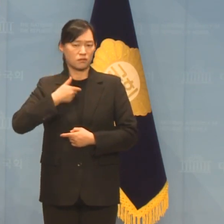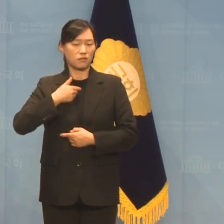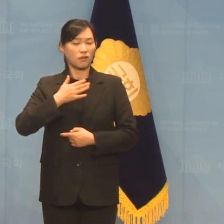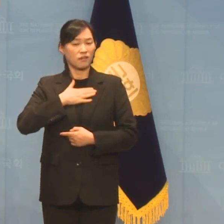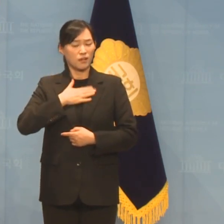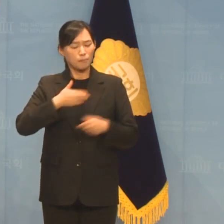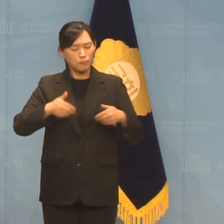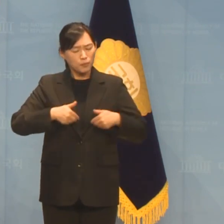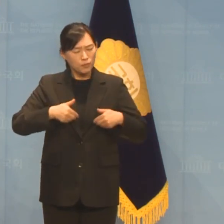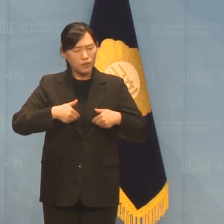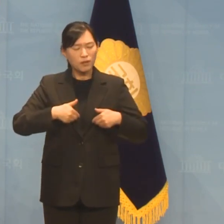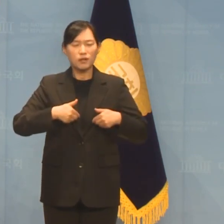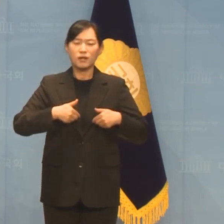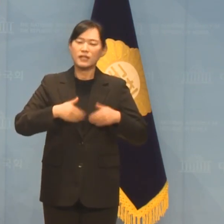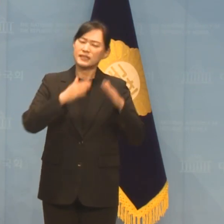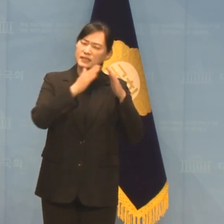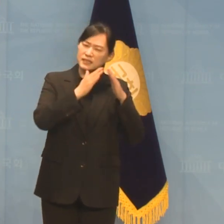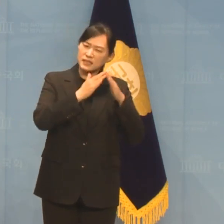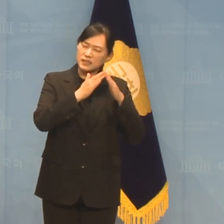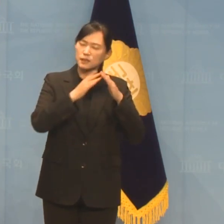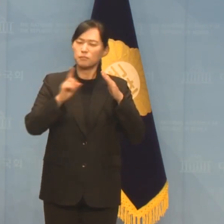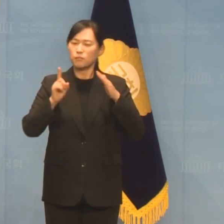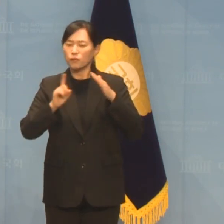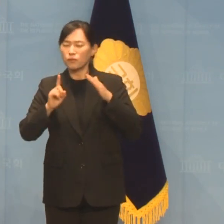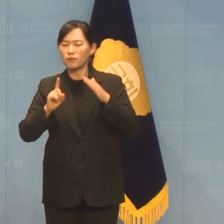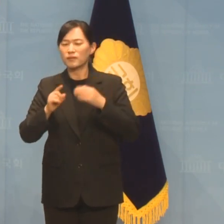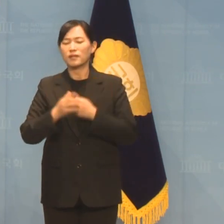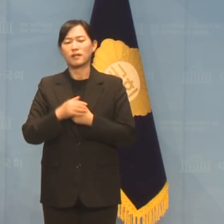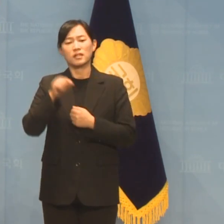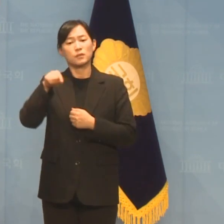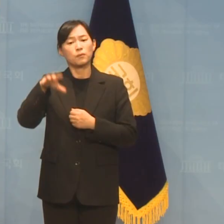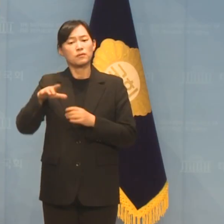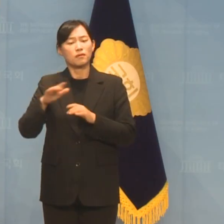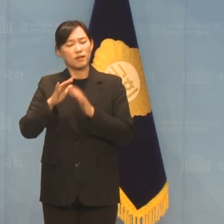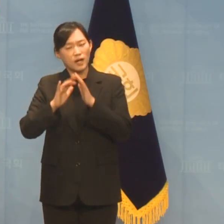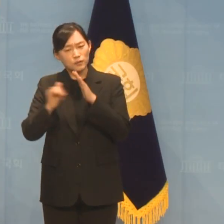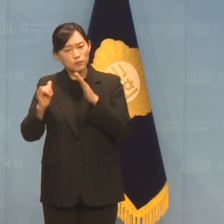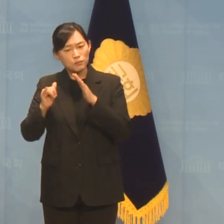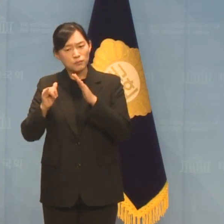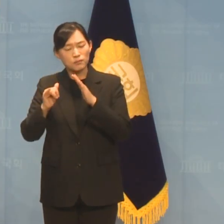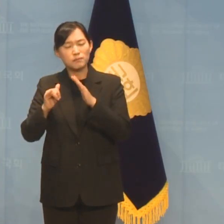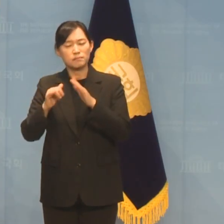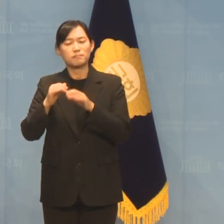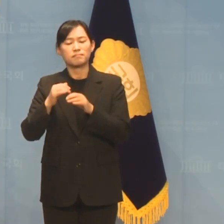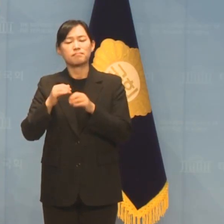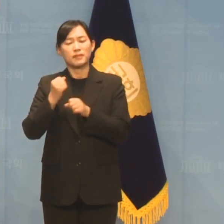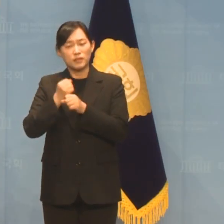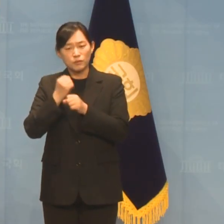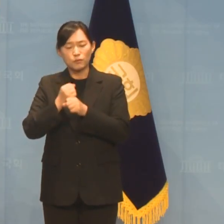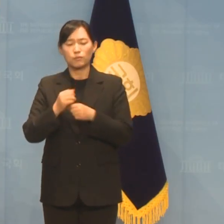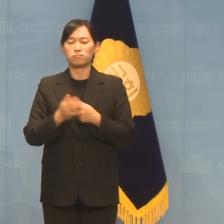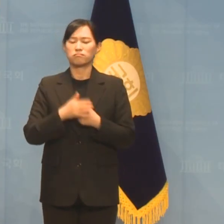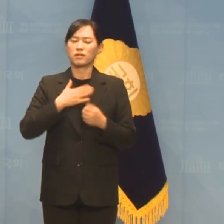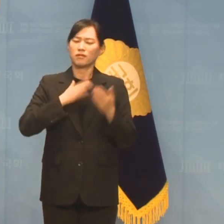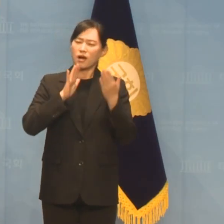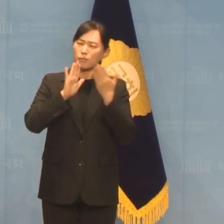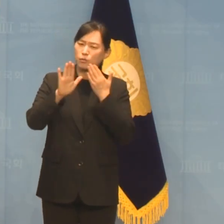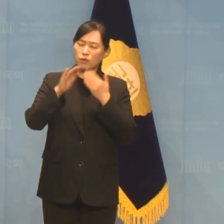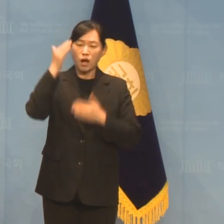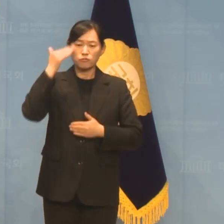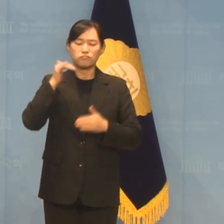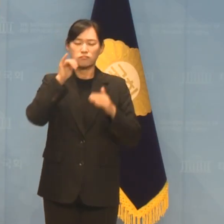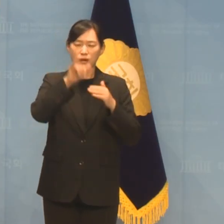내가 필요한 집이라든지 내가 거기서 가족도 이루며 나는 앞으로 가게